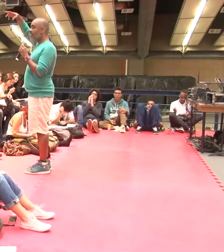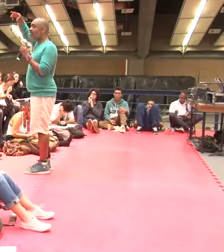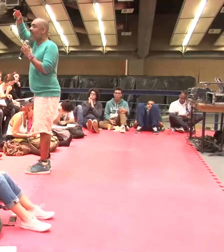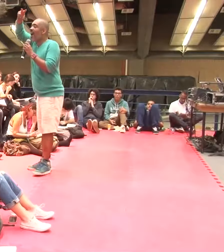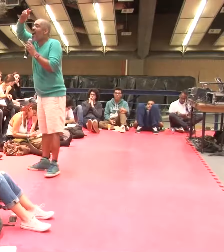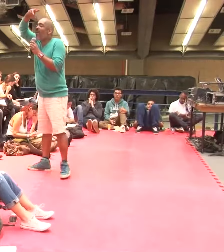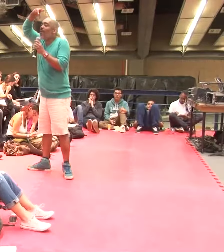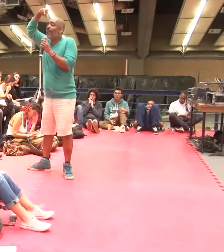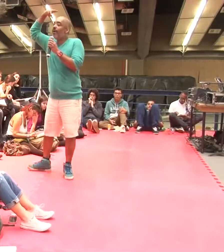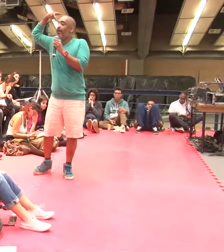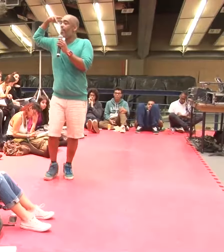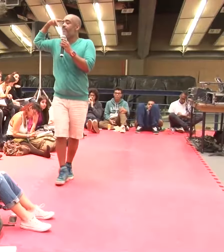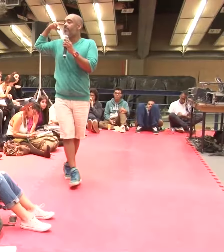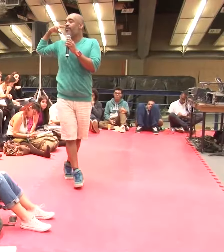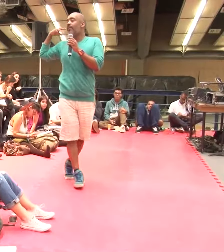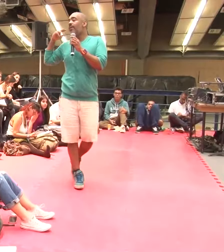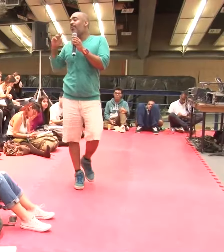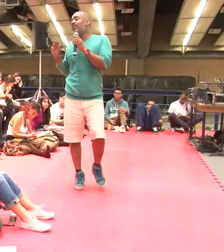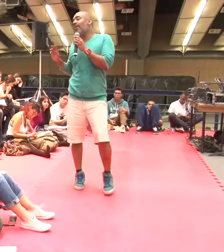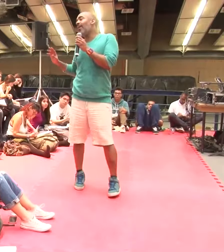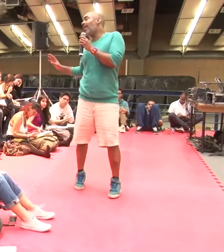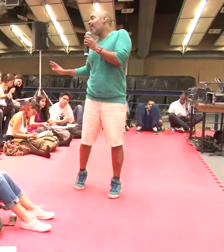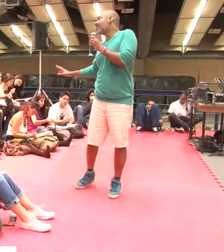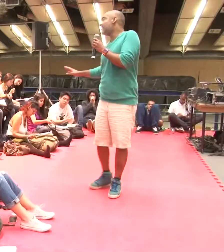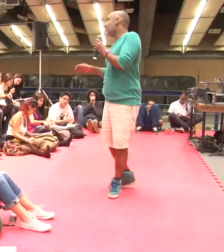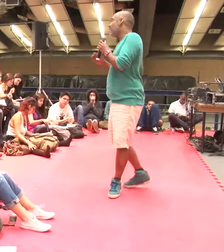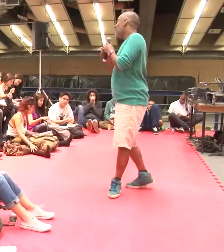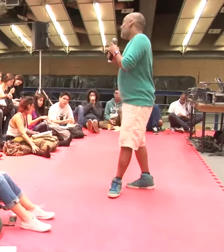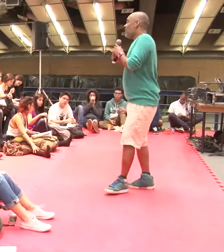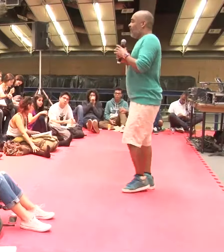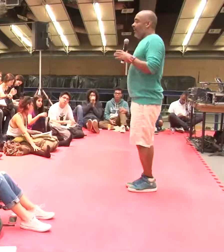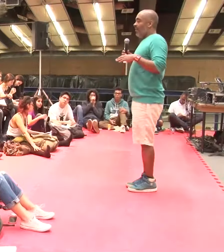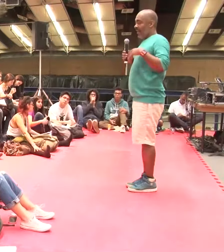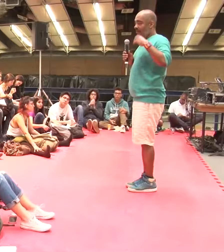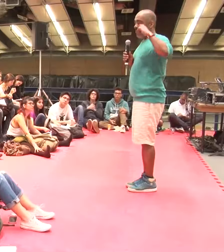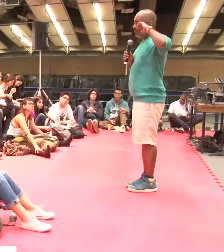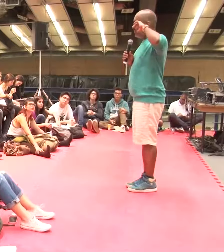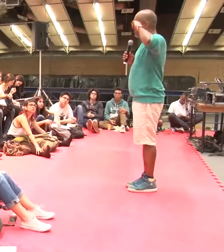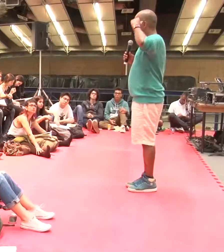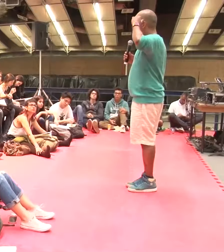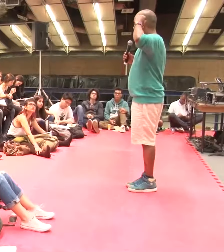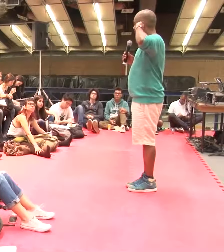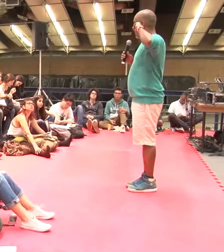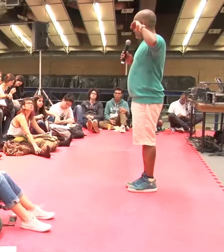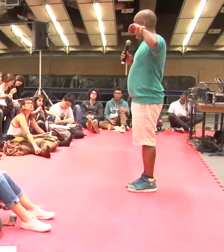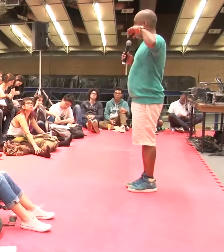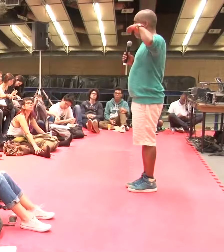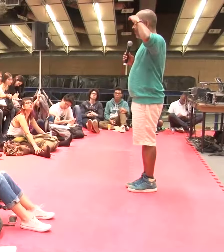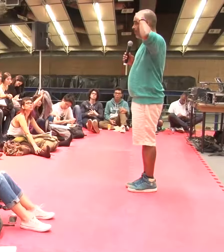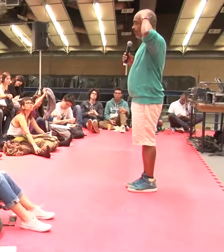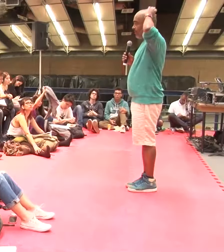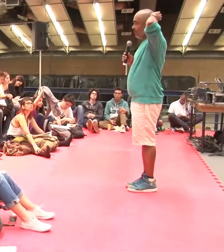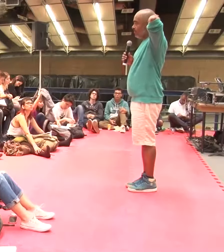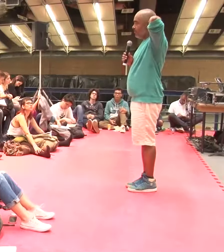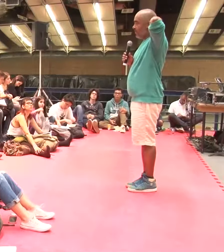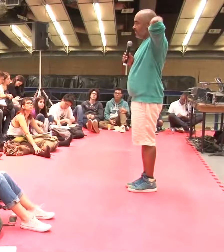Porque todo esse ideal romântico, cor-de-rosa. Lembra? Não sei se vocês já viram Beleza Americana, né? Que